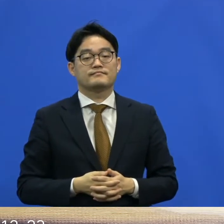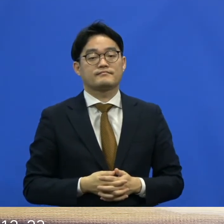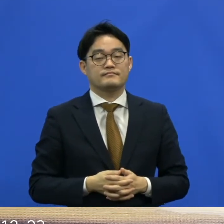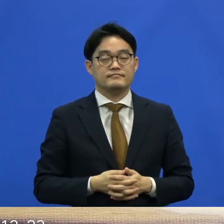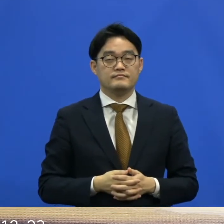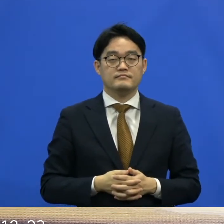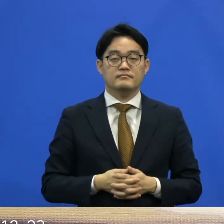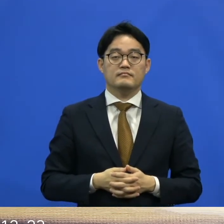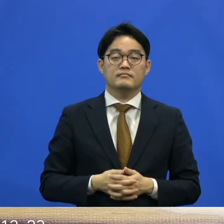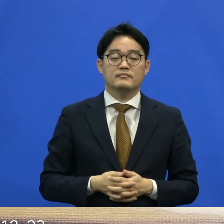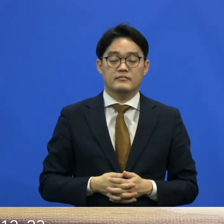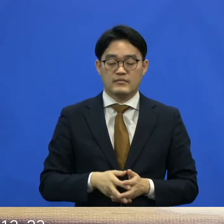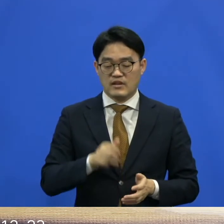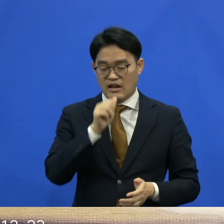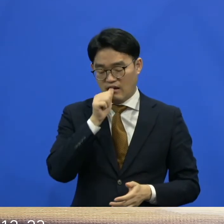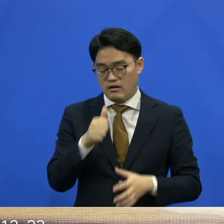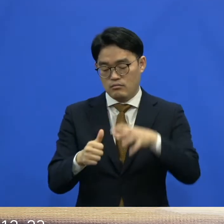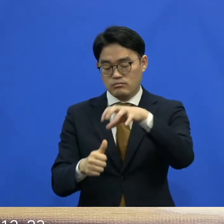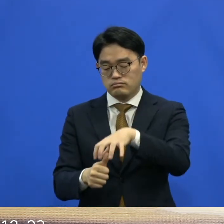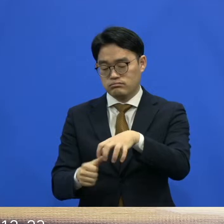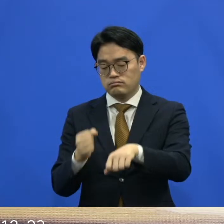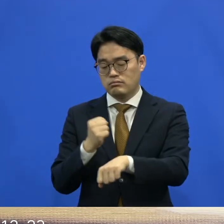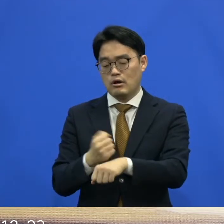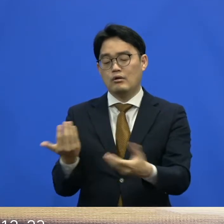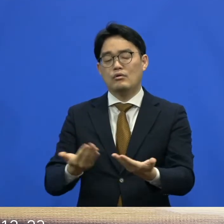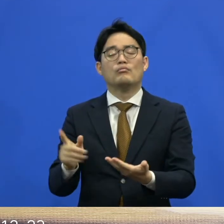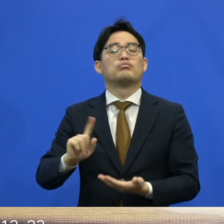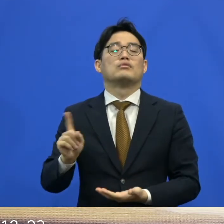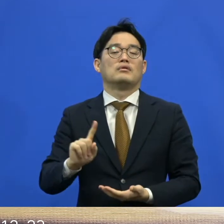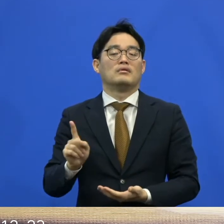할 수 있는 일이 아무것도 없어요.